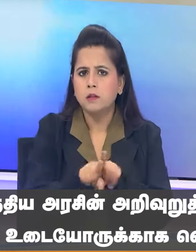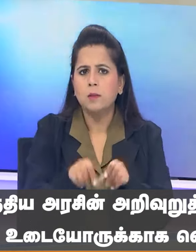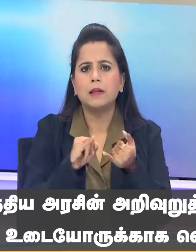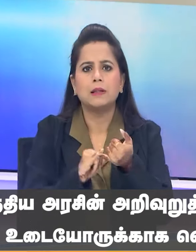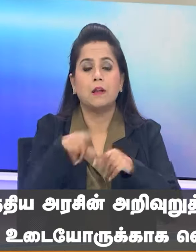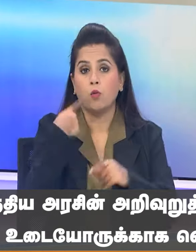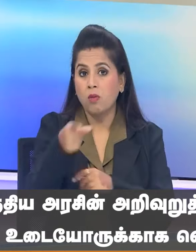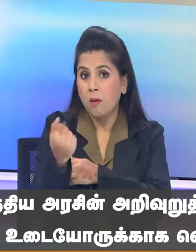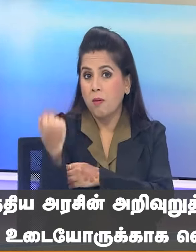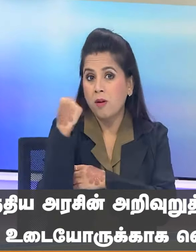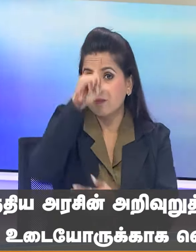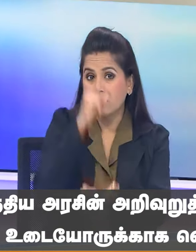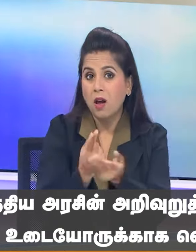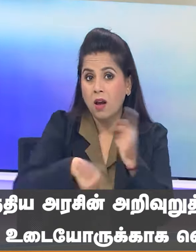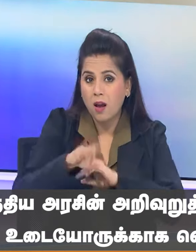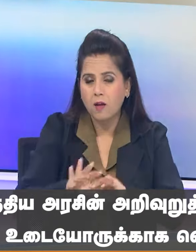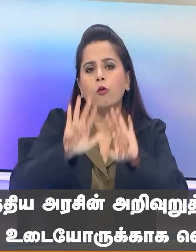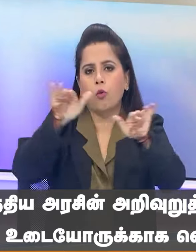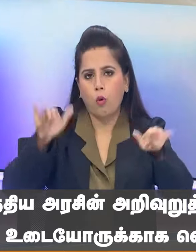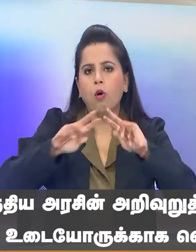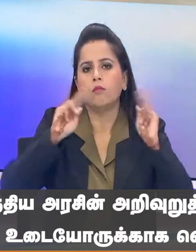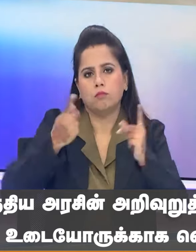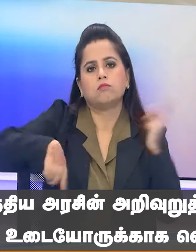स्टेकहोल्डर्स को बैठक में बुलाया